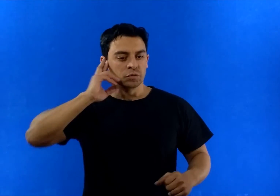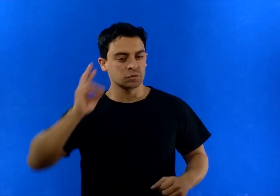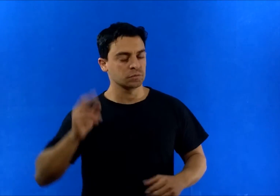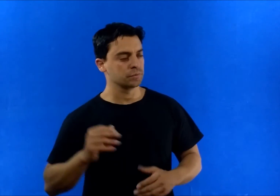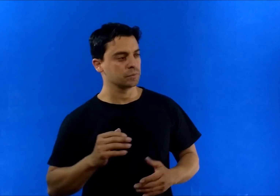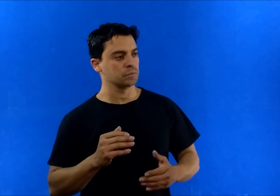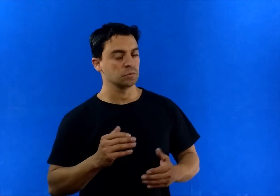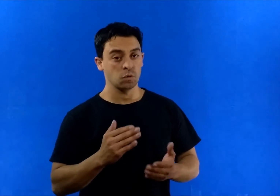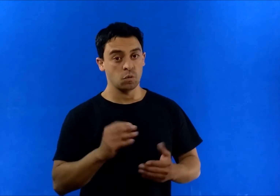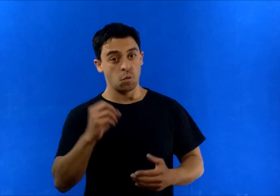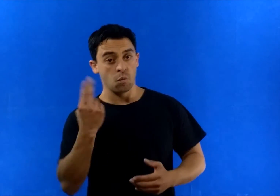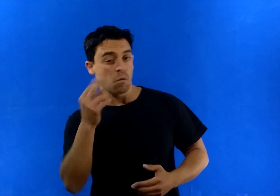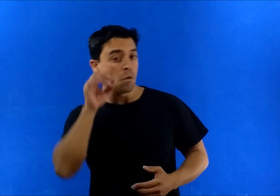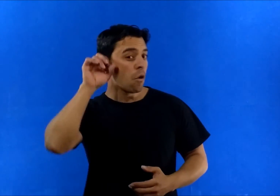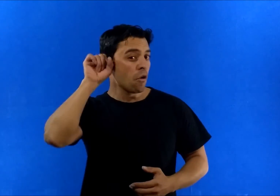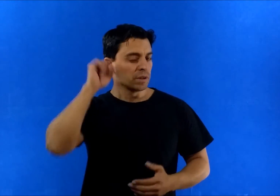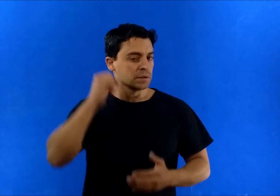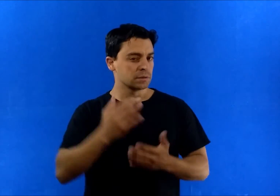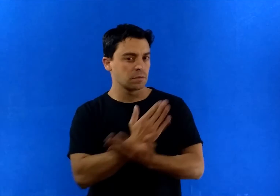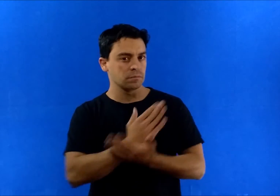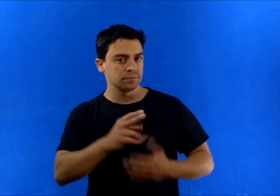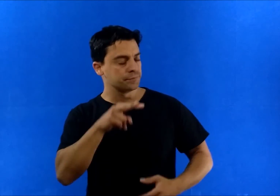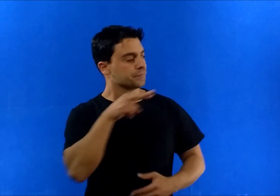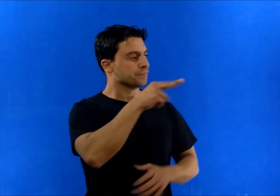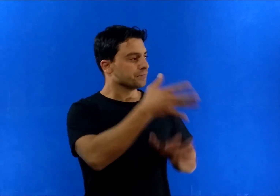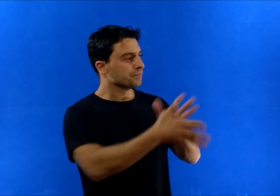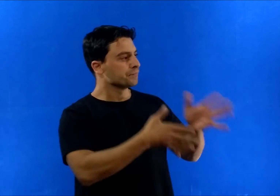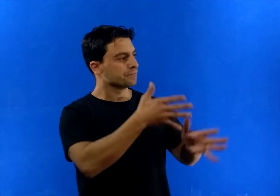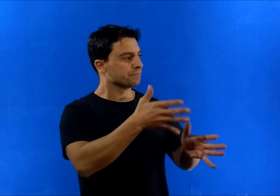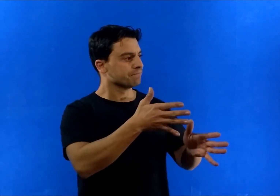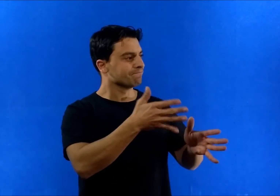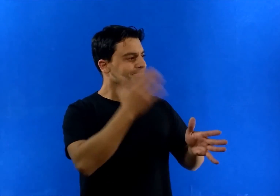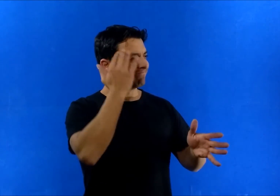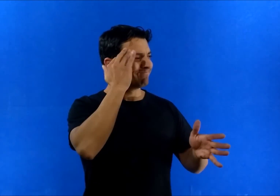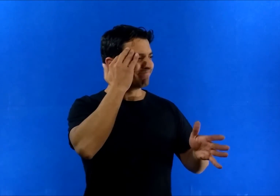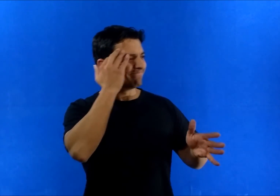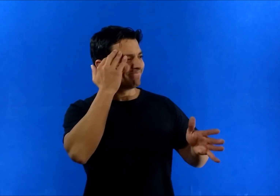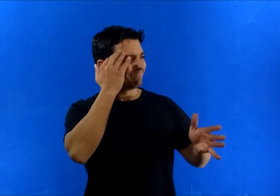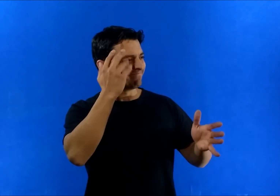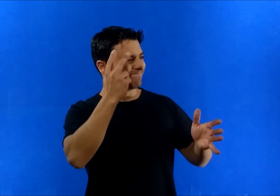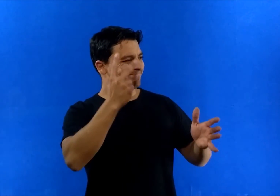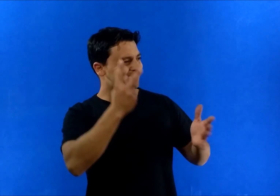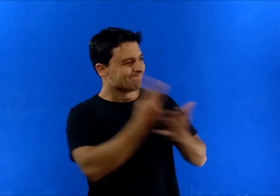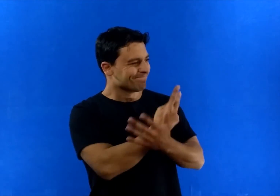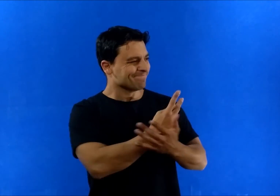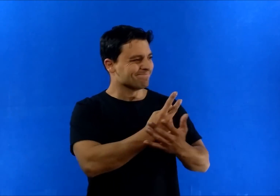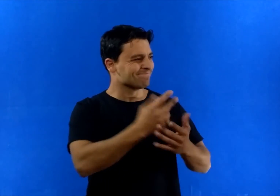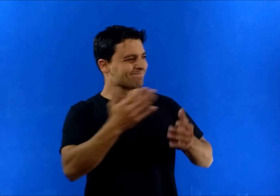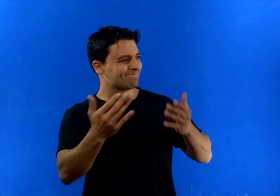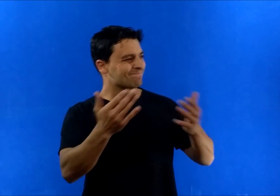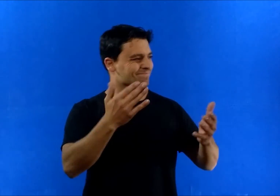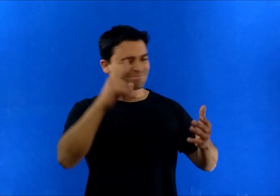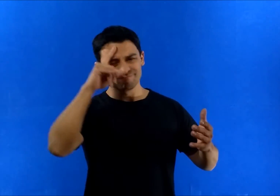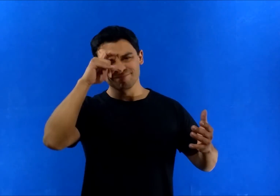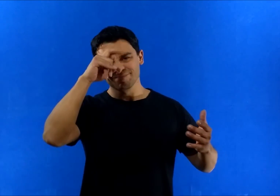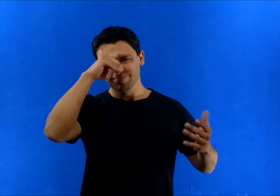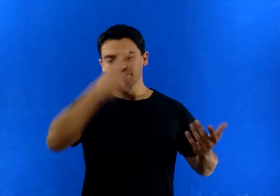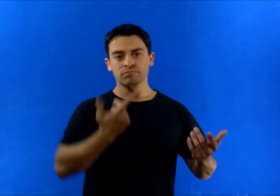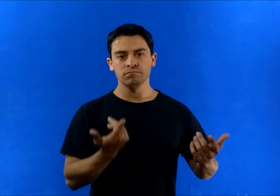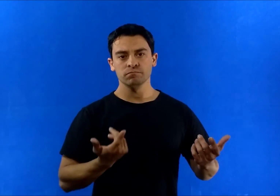gramática. Surdo ou algum ouvinte vê essa língua de sinais e entende errado, fica